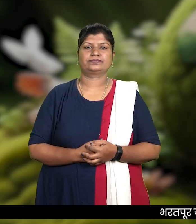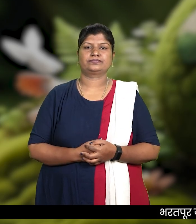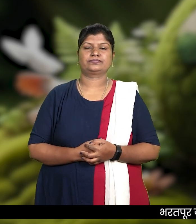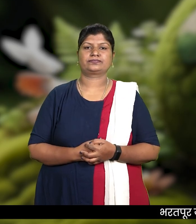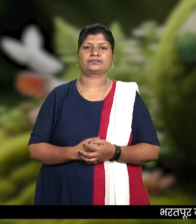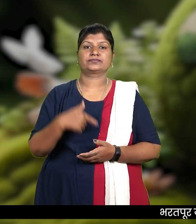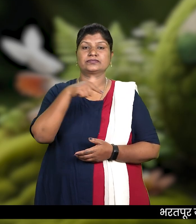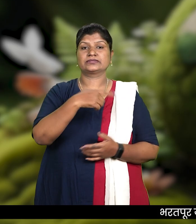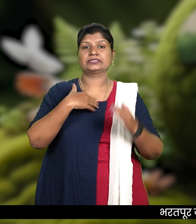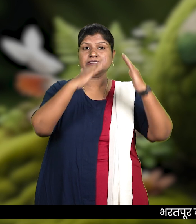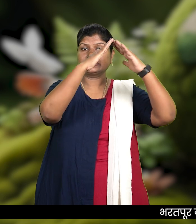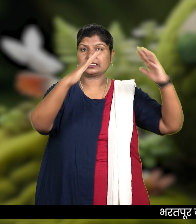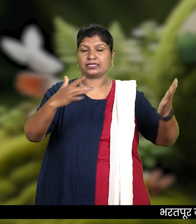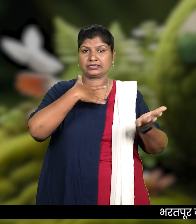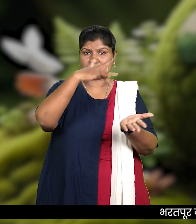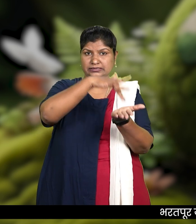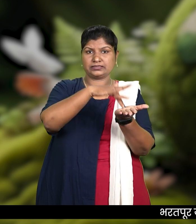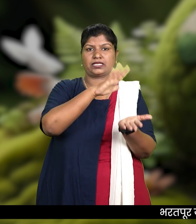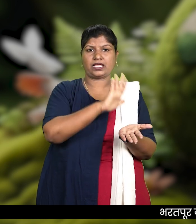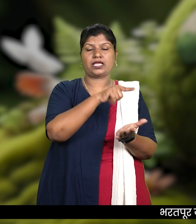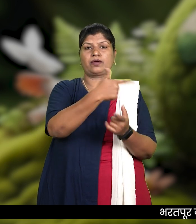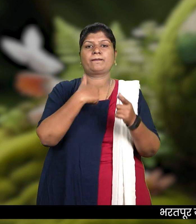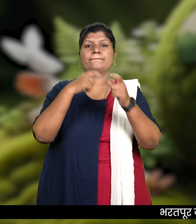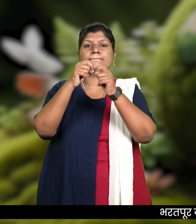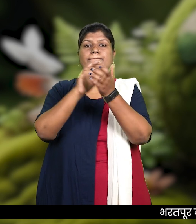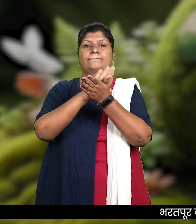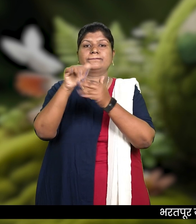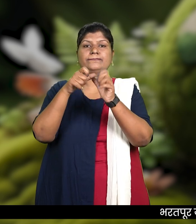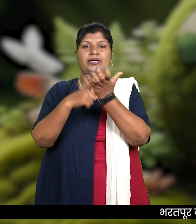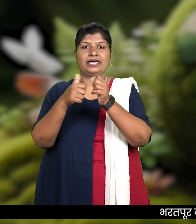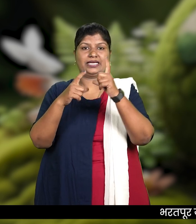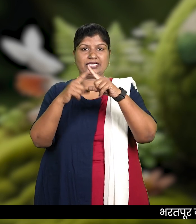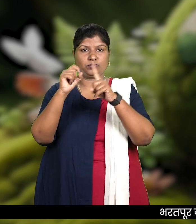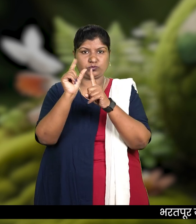भरतपूर येथील अभयारण्य जलचर पक्ष्यांसाठी प्रसिद्ध आहे.